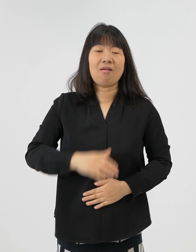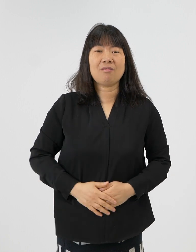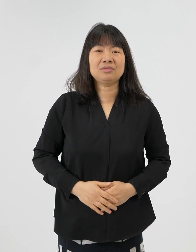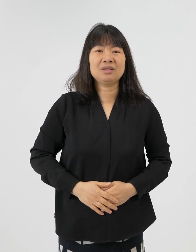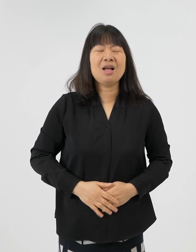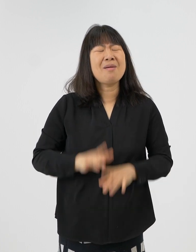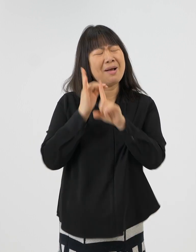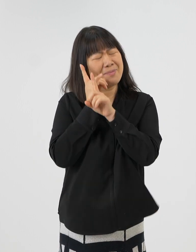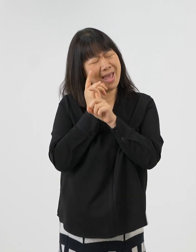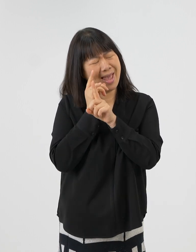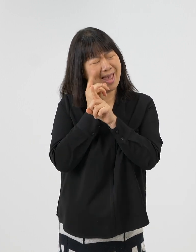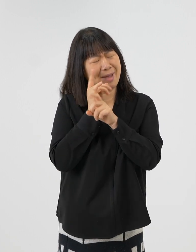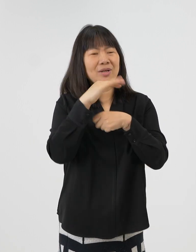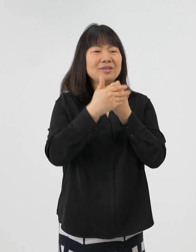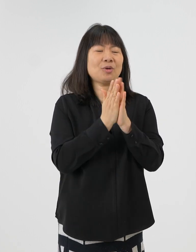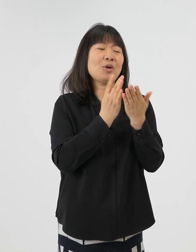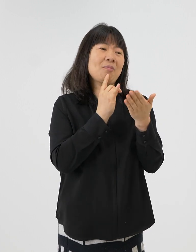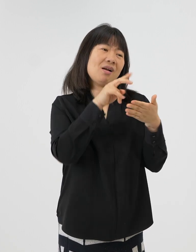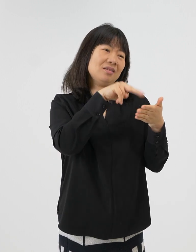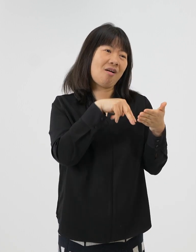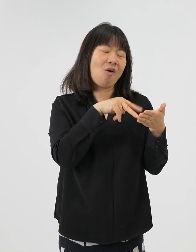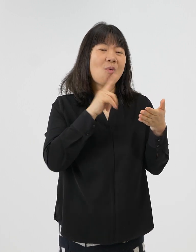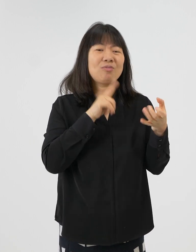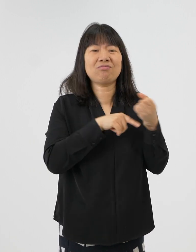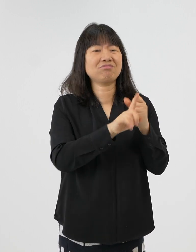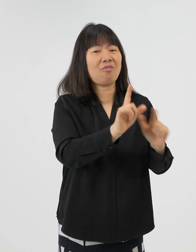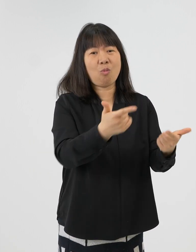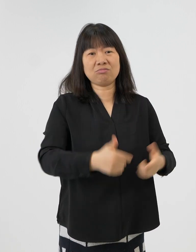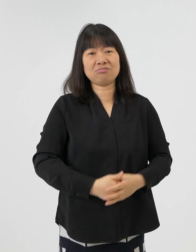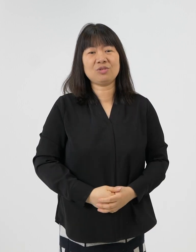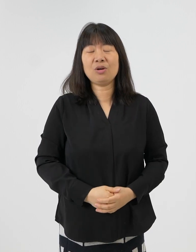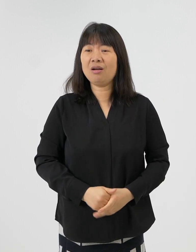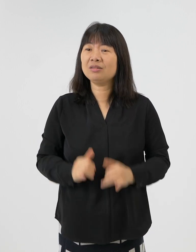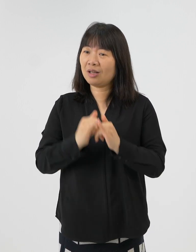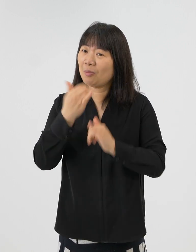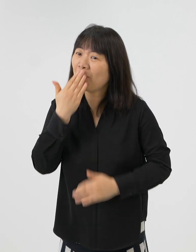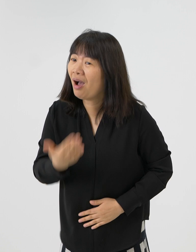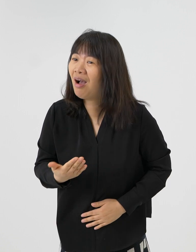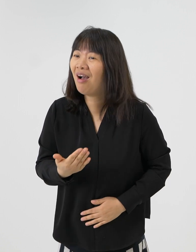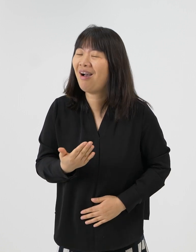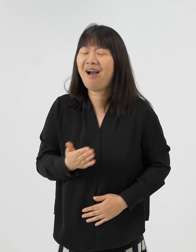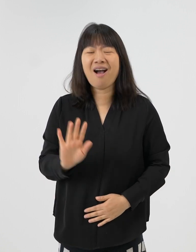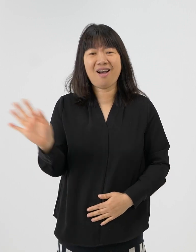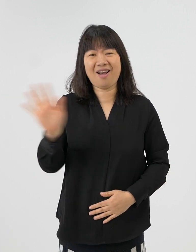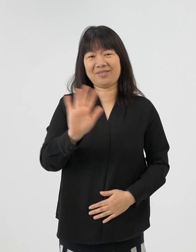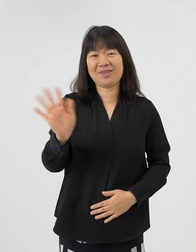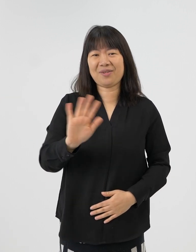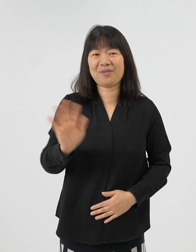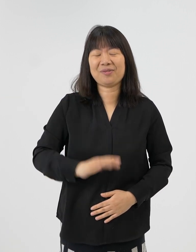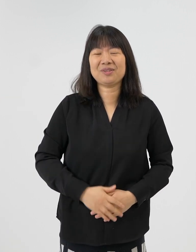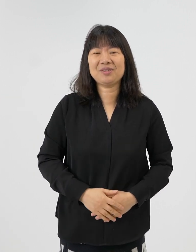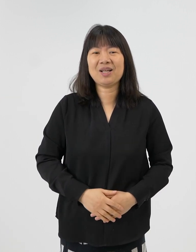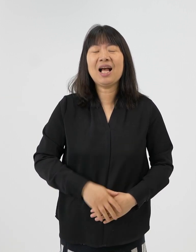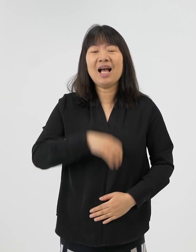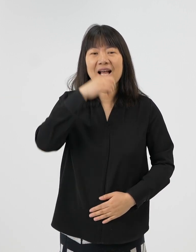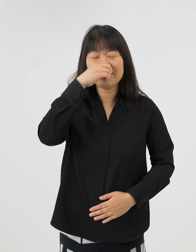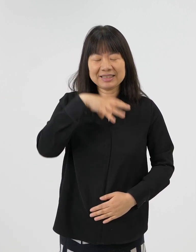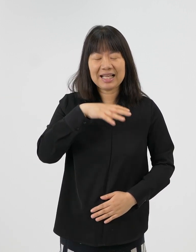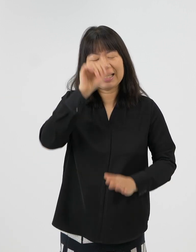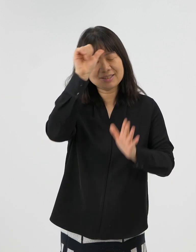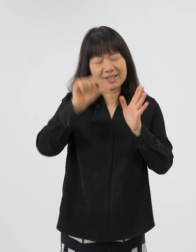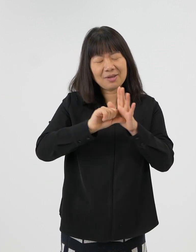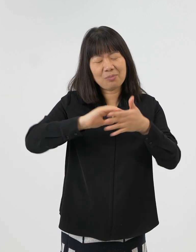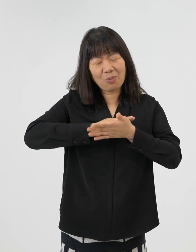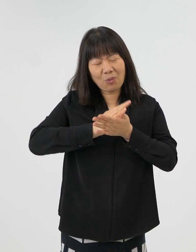읽어 이런 의미가 아니잖아요. 어떻게 사람이 그게 가능해요? 이것은 하나의 무슨 표현이다? 문해적 표현이다.